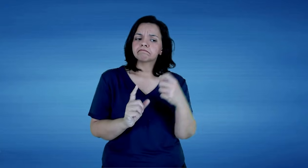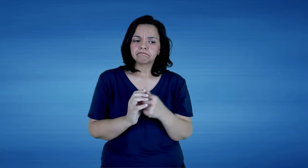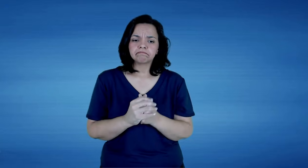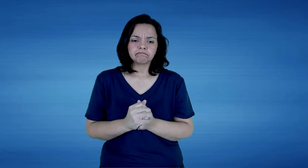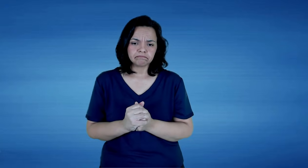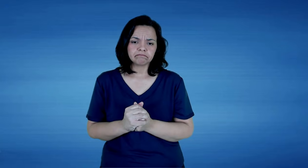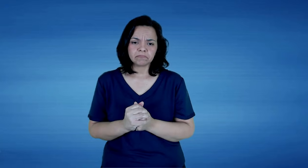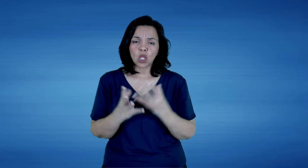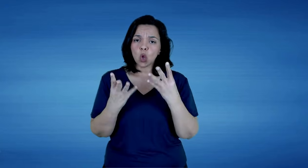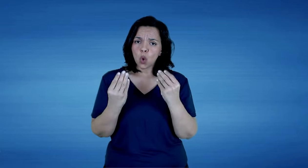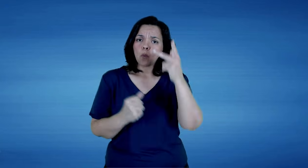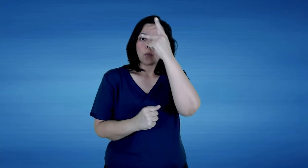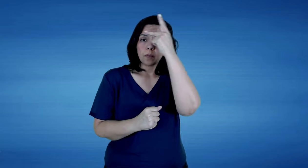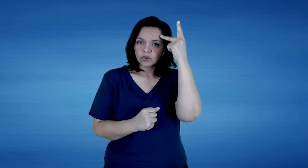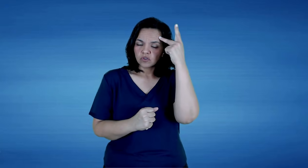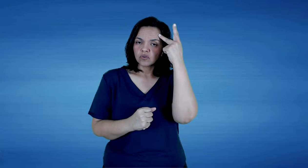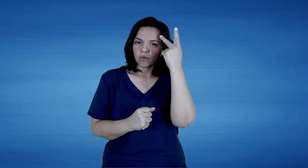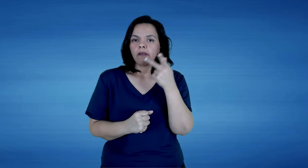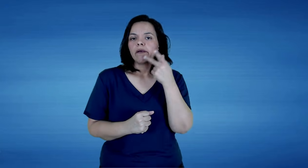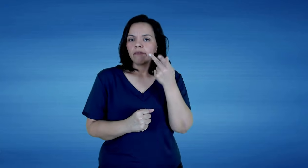É uma perspectiva interessante.